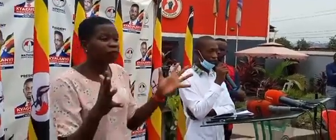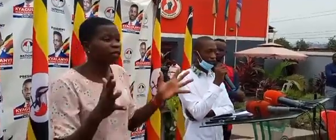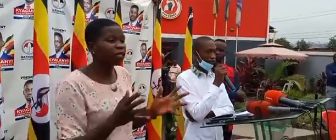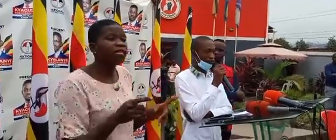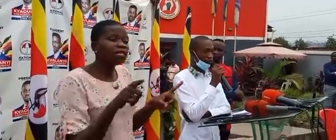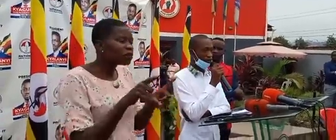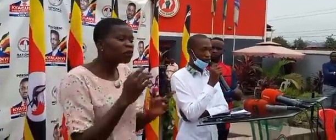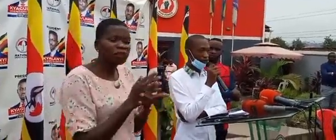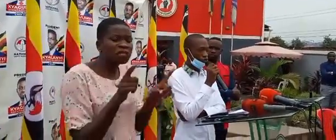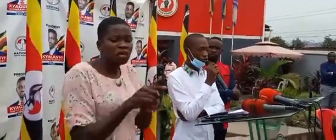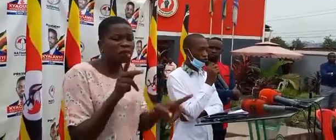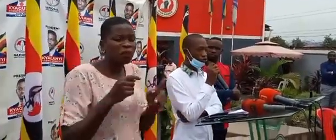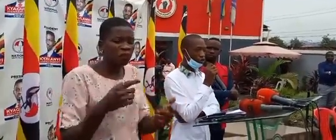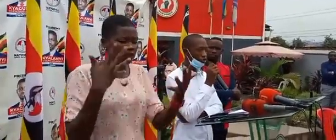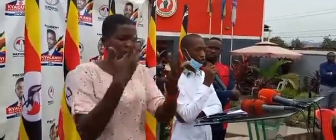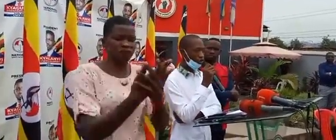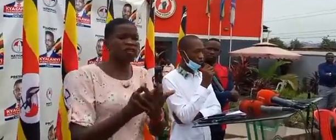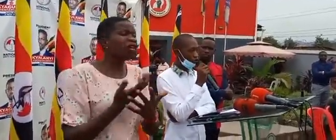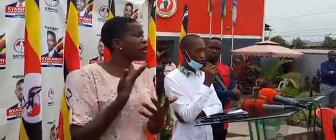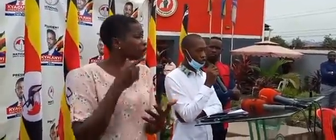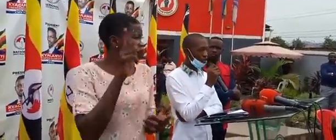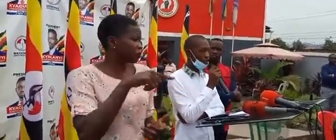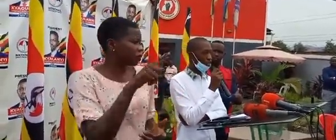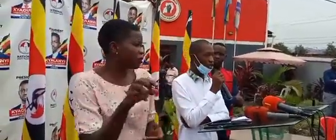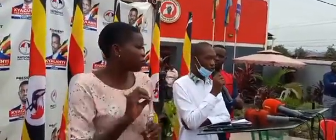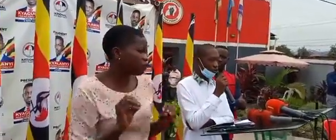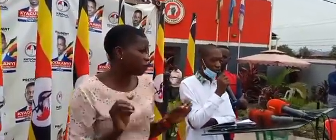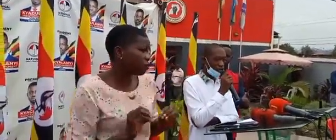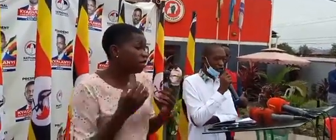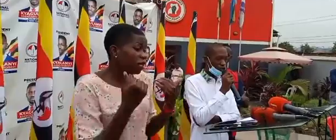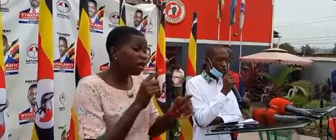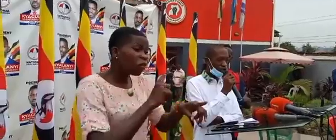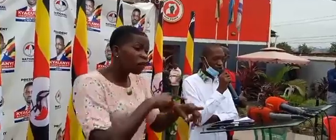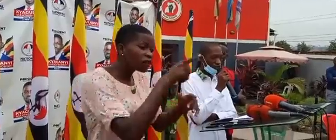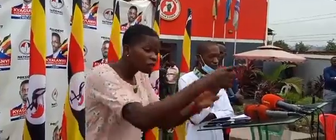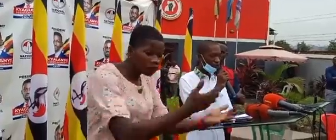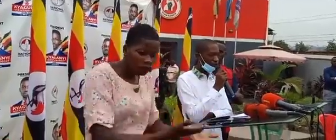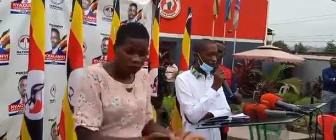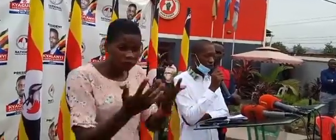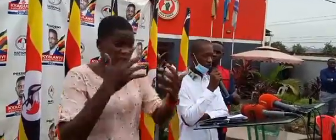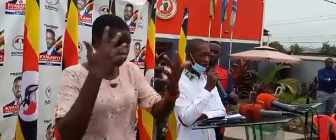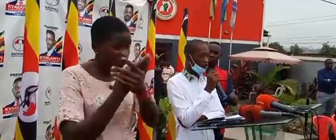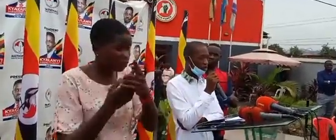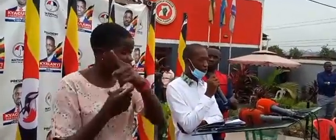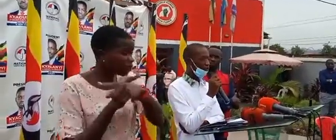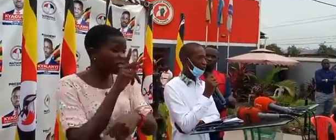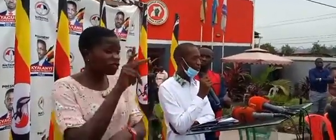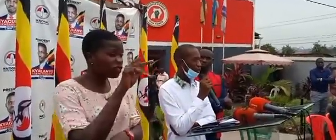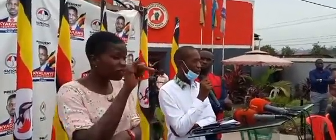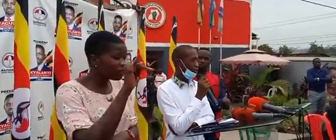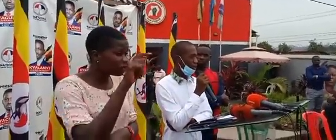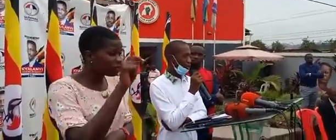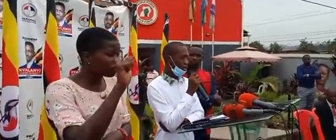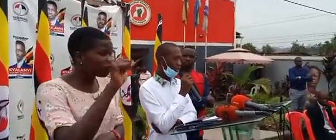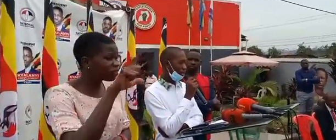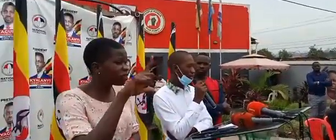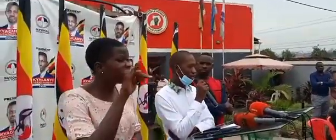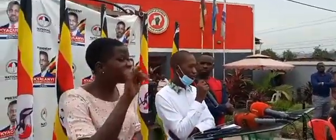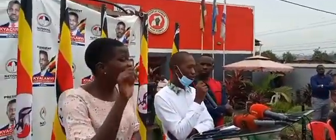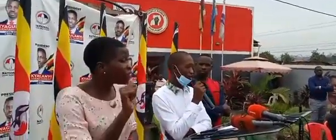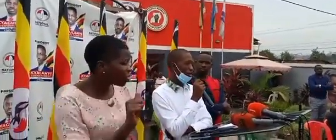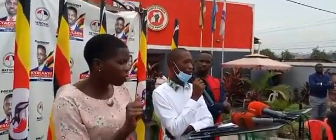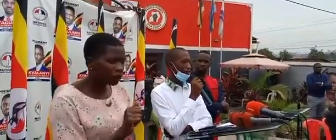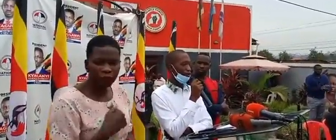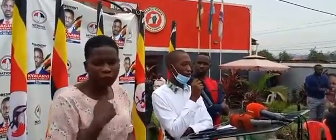tebalina musango so kwati kwake notuke ekitabya obona abona abatali musango nokufuna birote kati mbanya